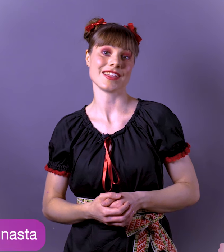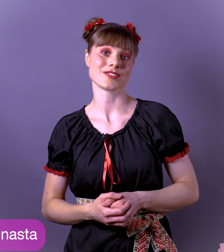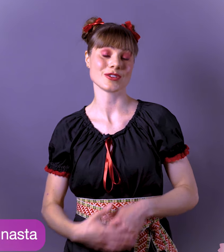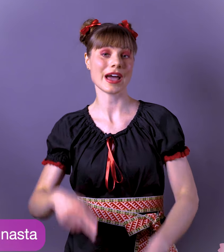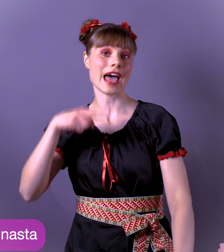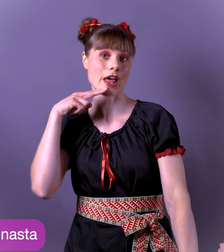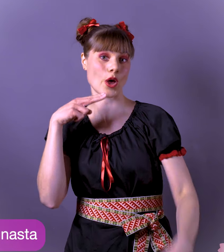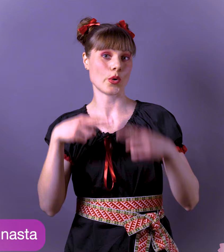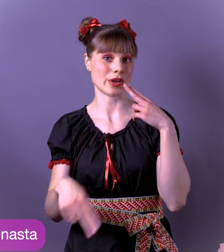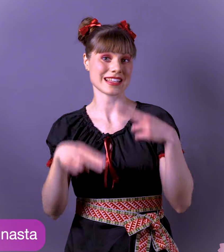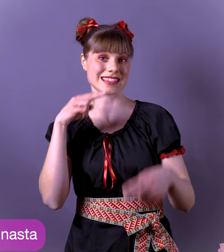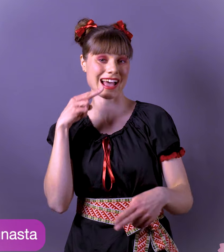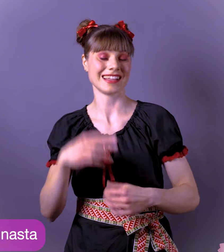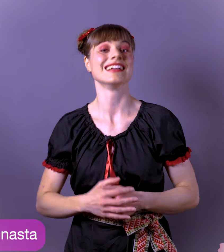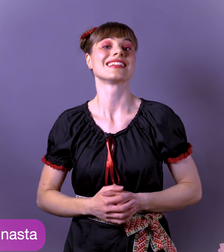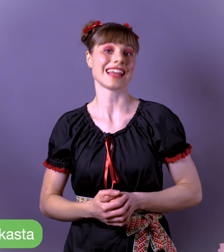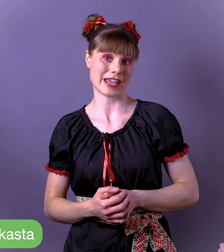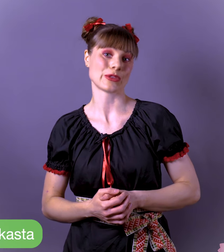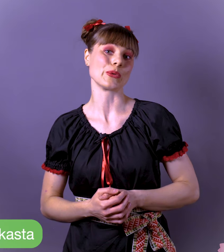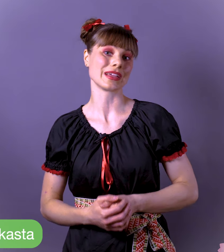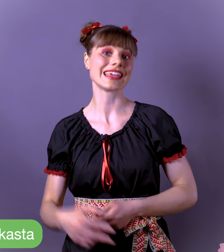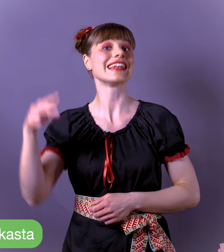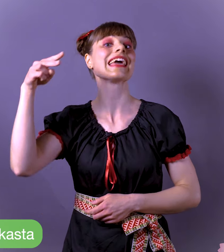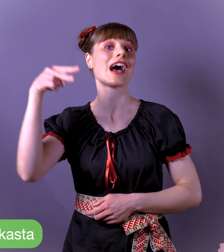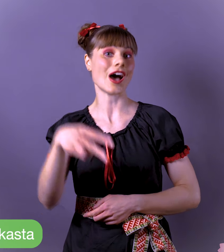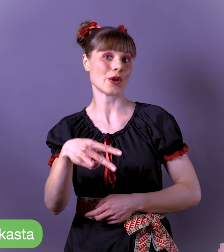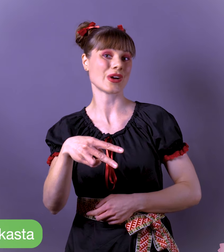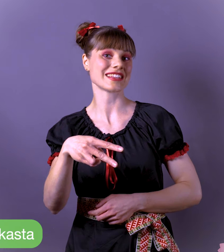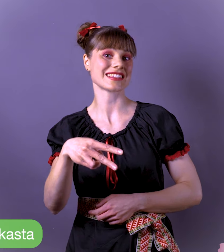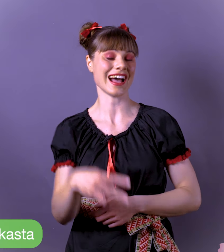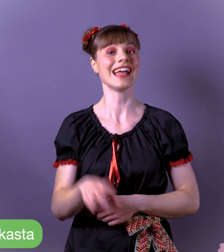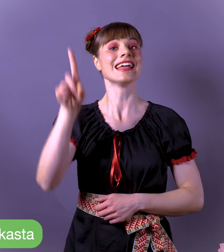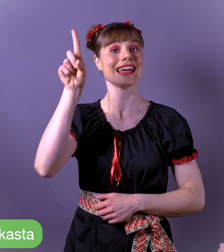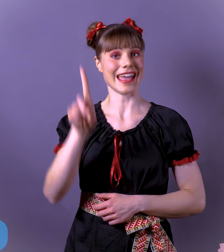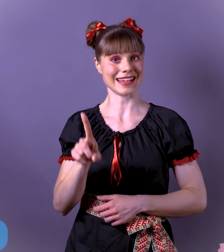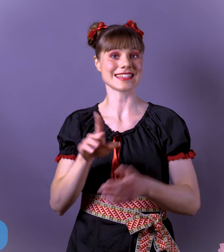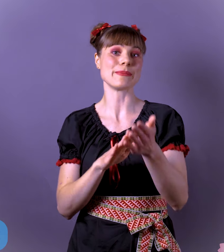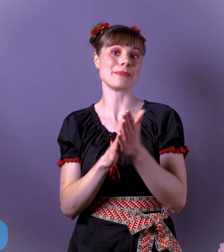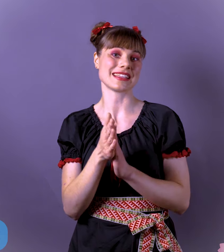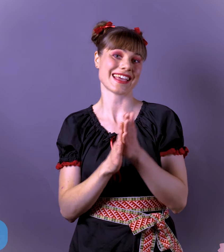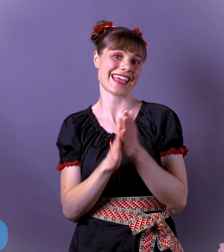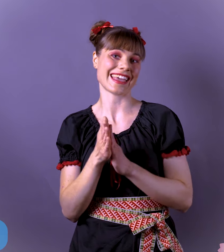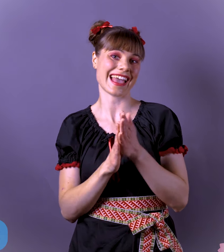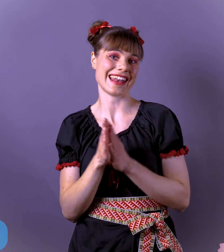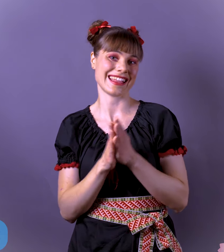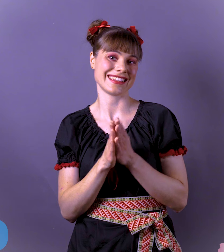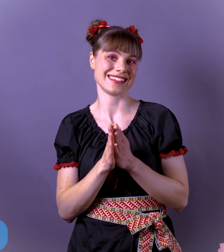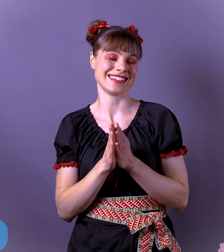Sitten syödään lounasta, tartun kiinni harukasta. Ensin pesen kädet